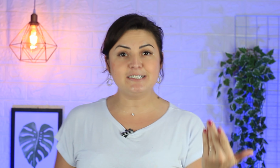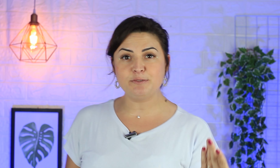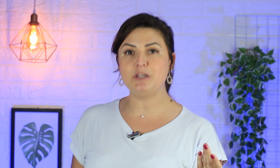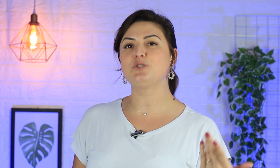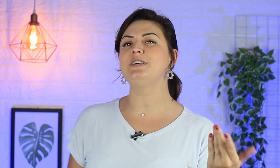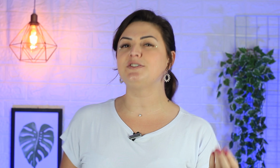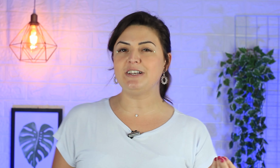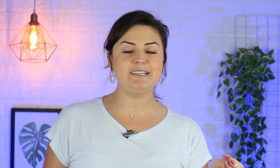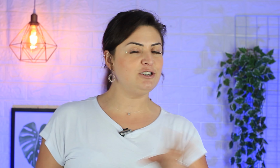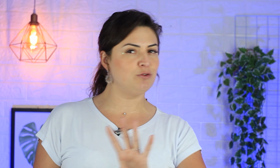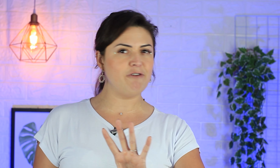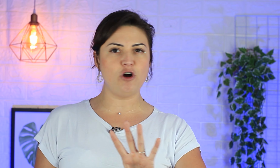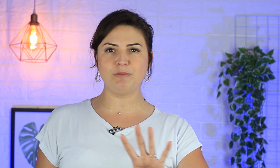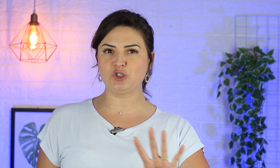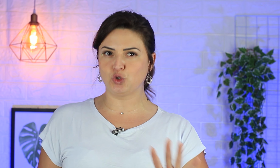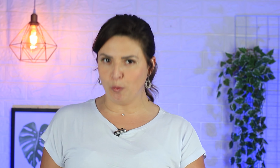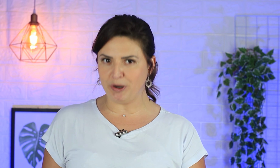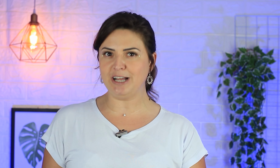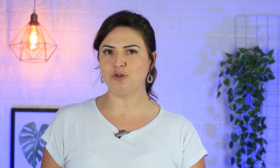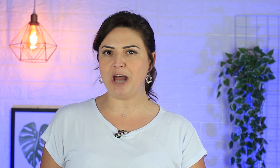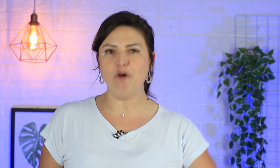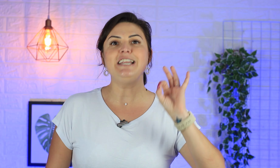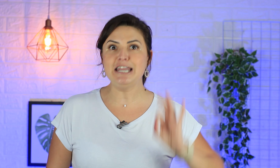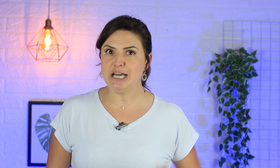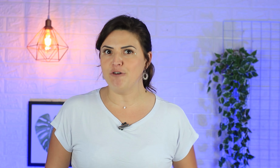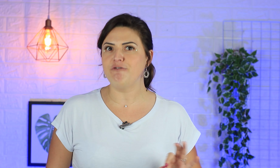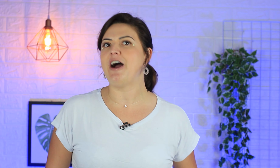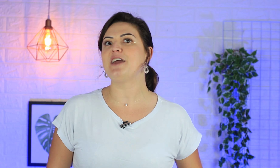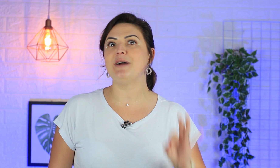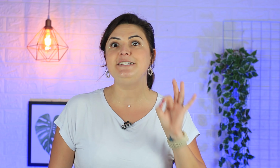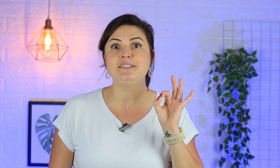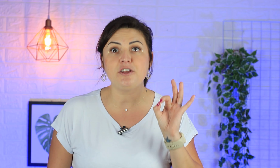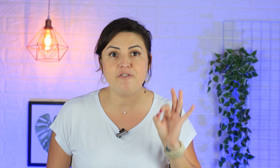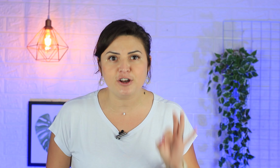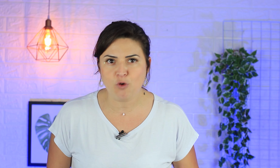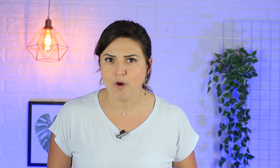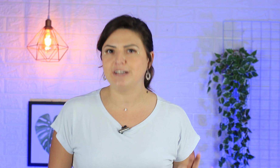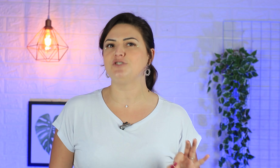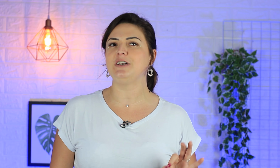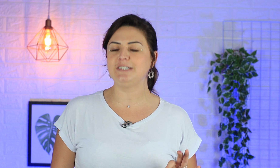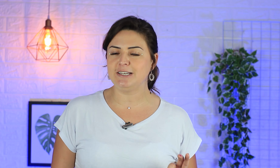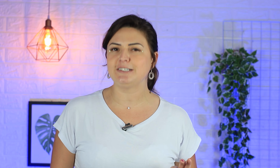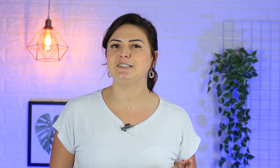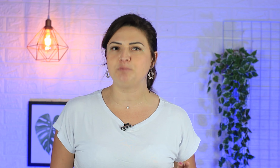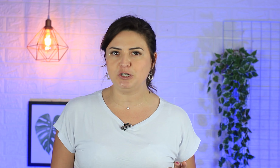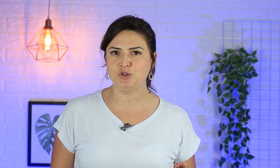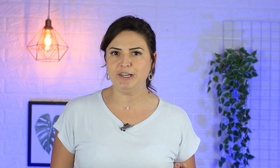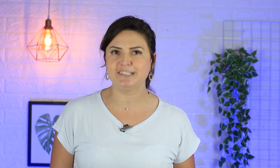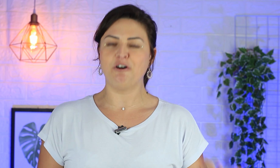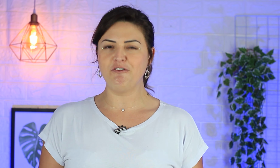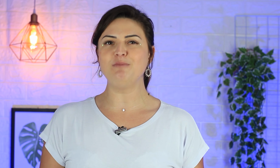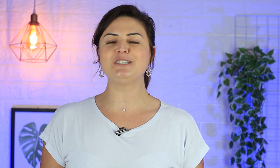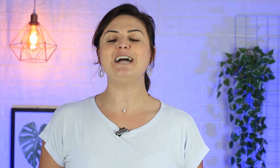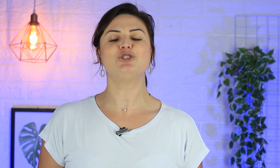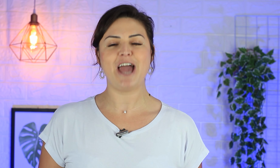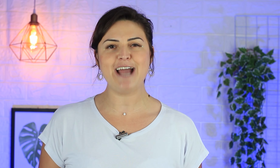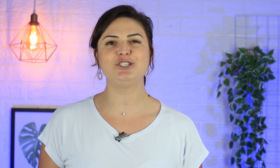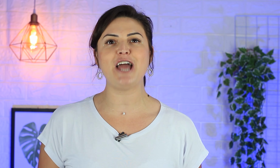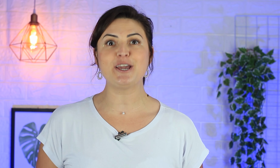as expressões faciais de uma forma super natural e não vai mais ter vergonha de fazer essas expressões. Então vamos lá de hashtag